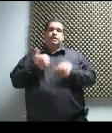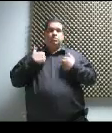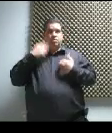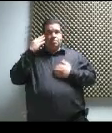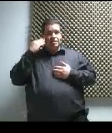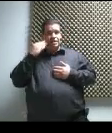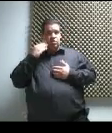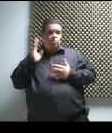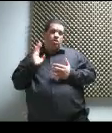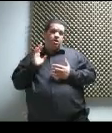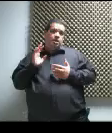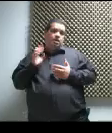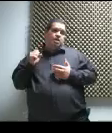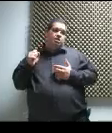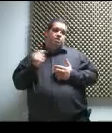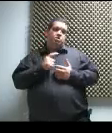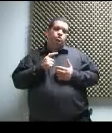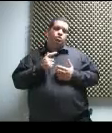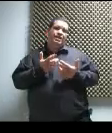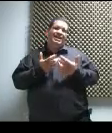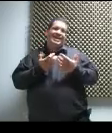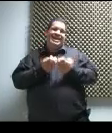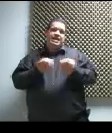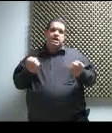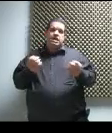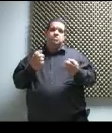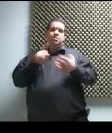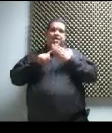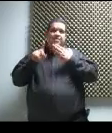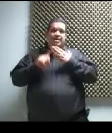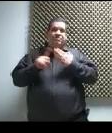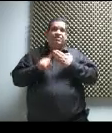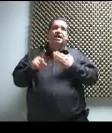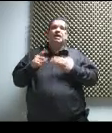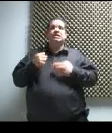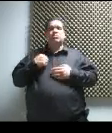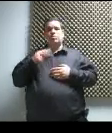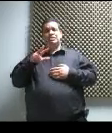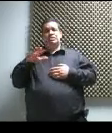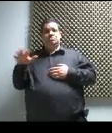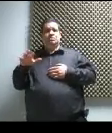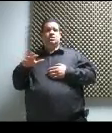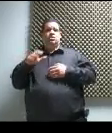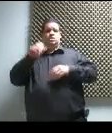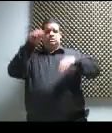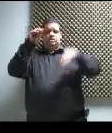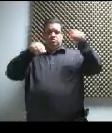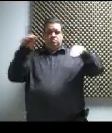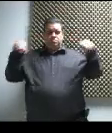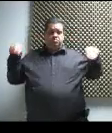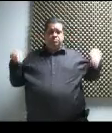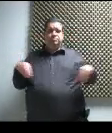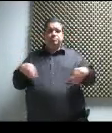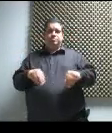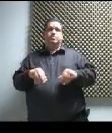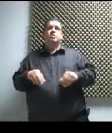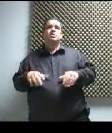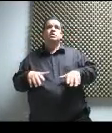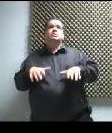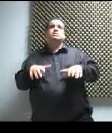sísmica, es todo el andamiaje de monitoreo. Bueno, nosotros tenemos 20 y pico de estaciones. Y esas estaciones